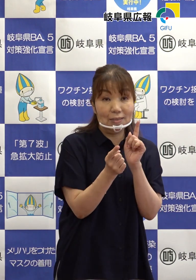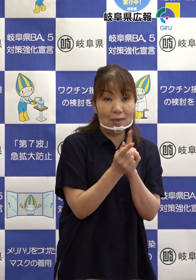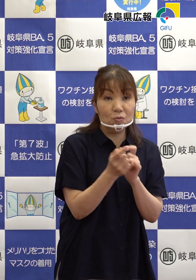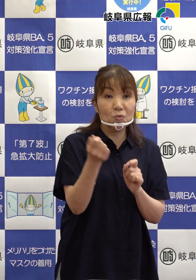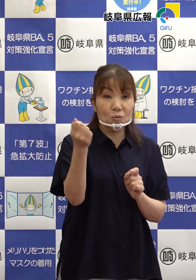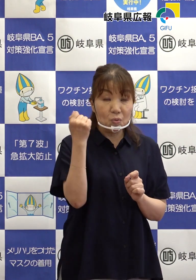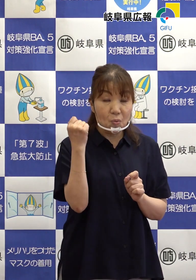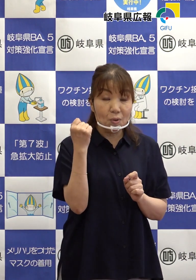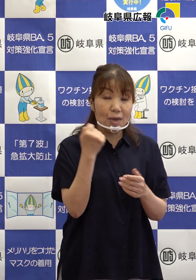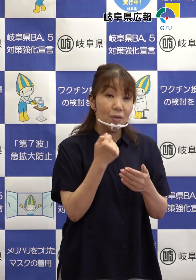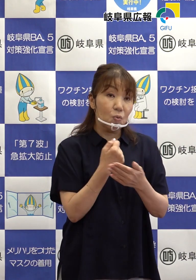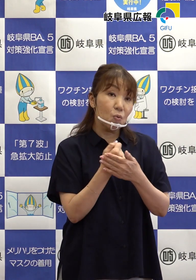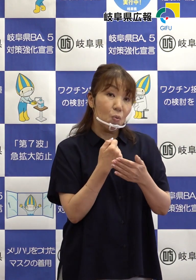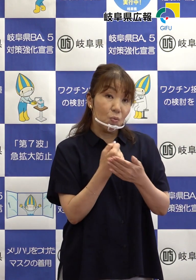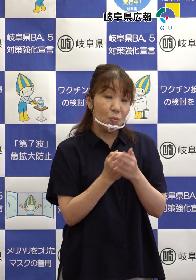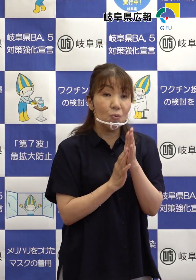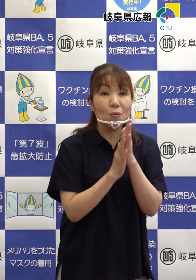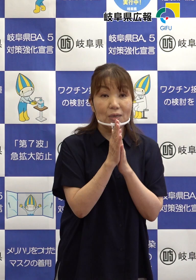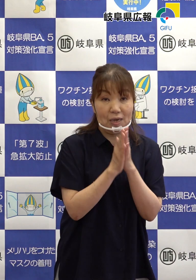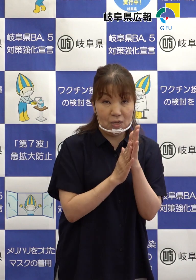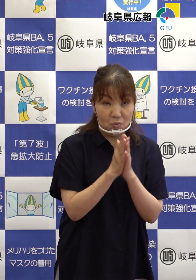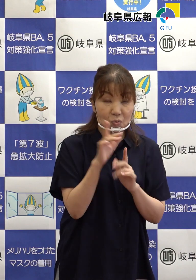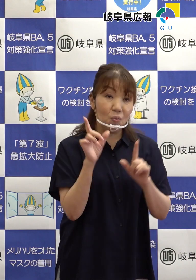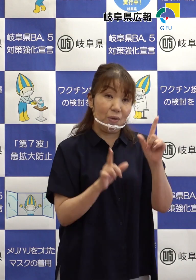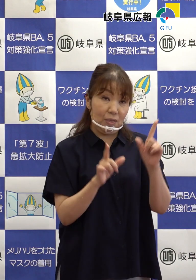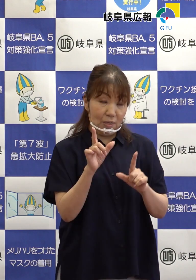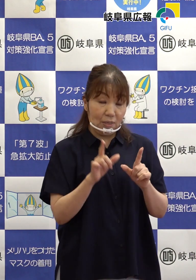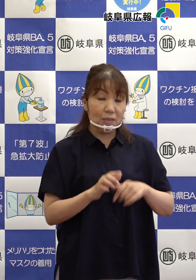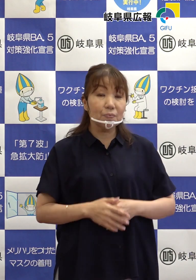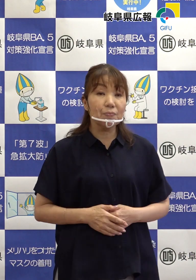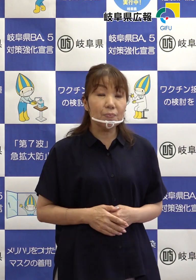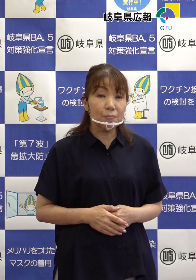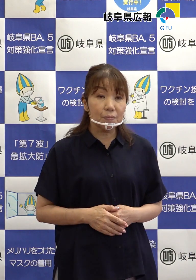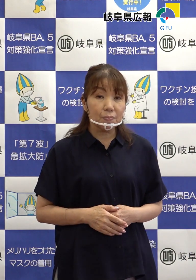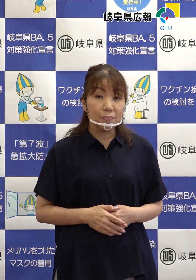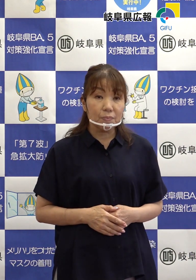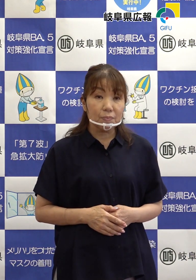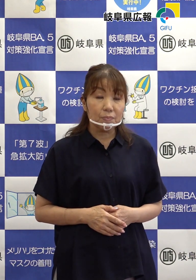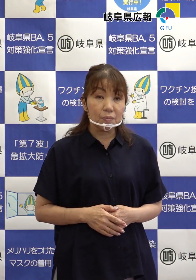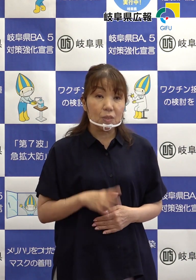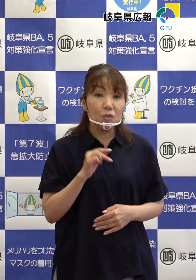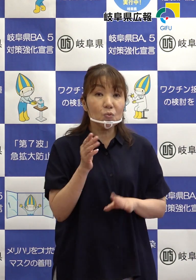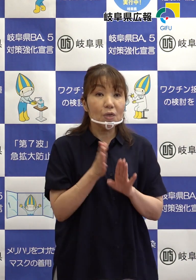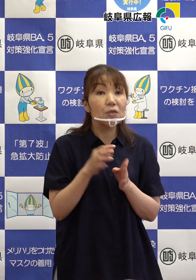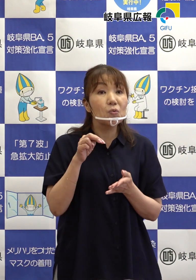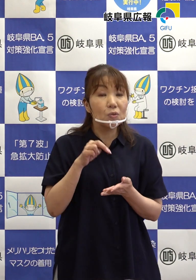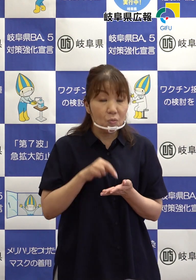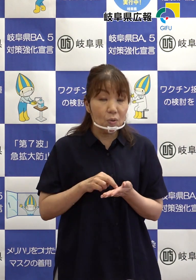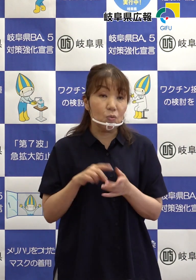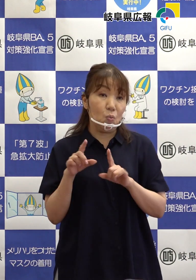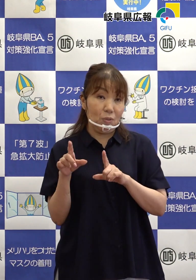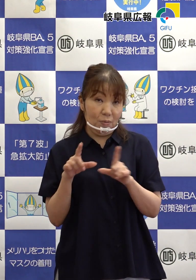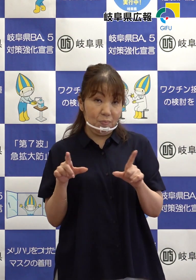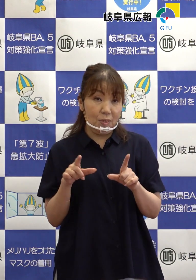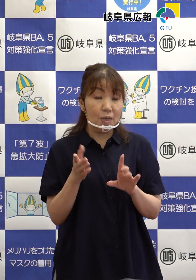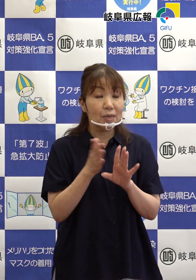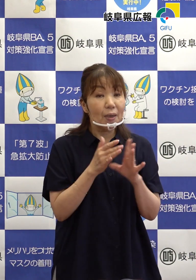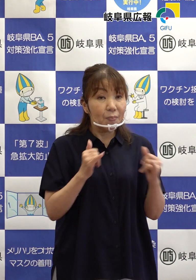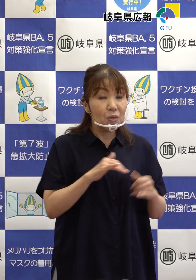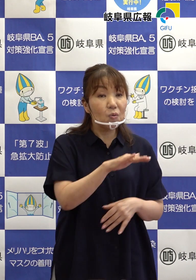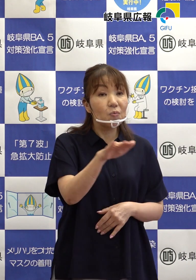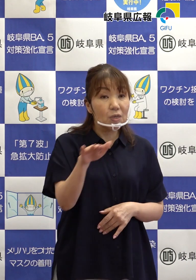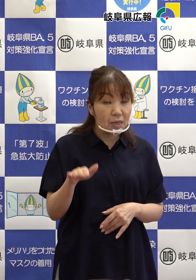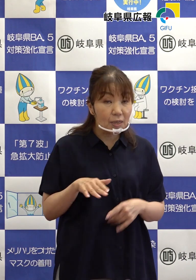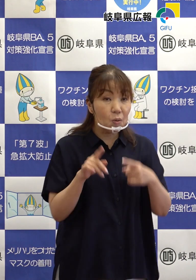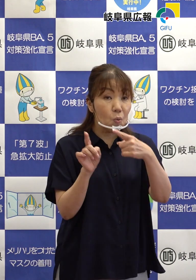協力を要請していくという形を取らせていただきましたでもどうしてもついてはまあ県はもちろんでありますが県民の皆さんをして